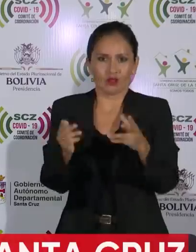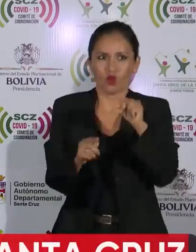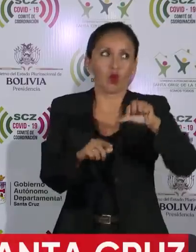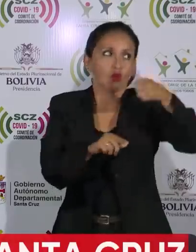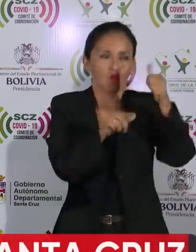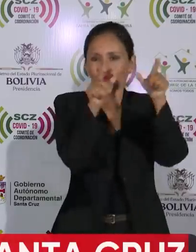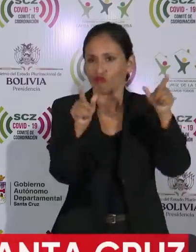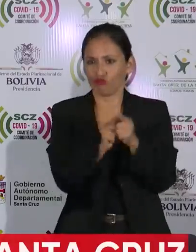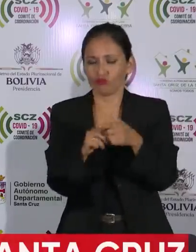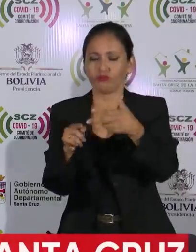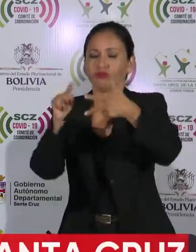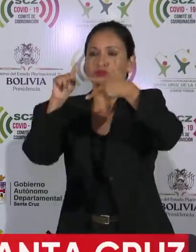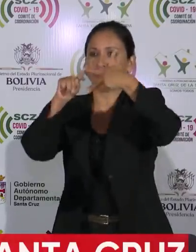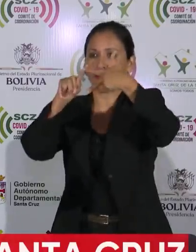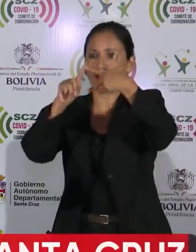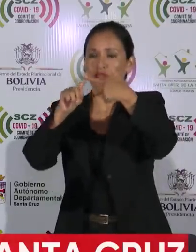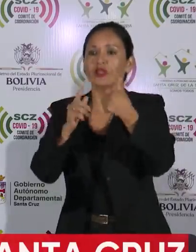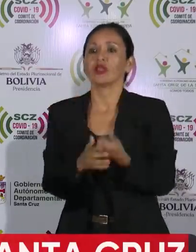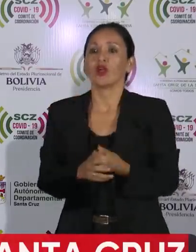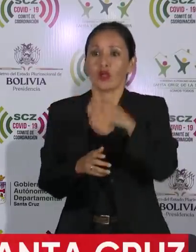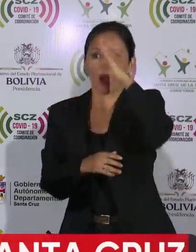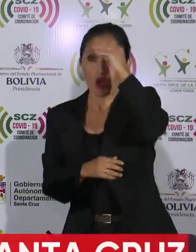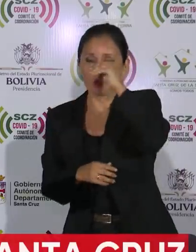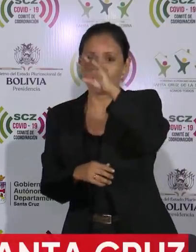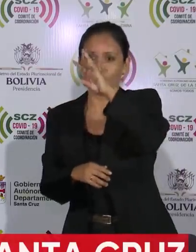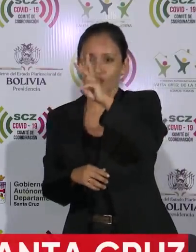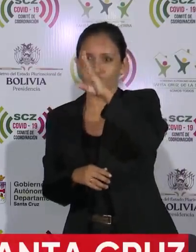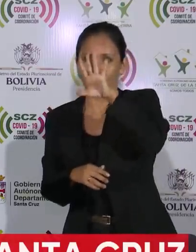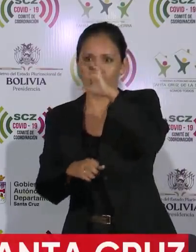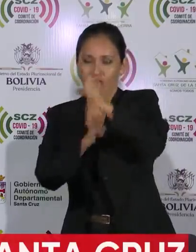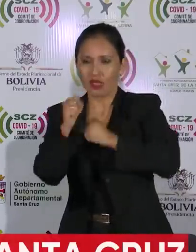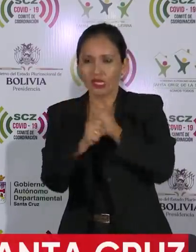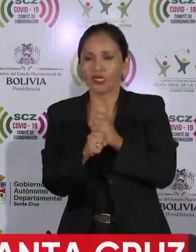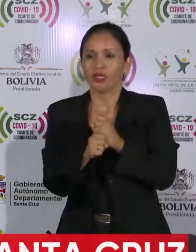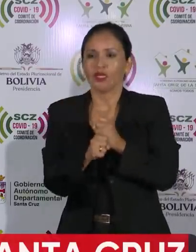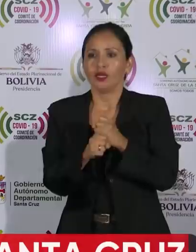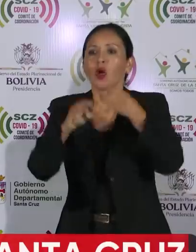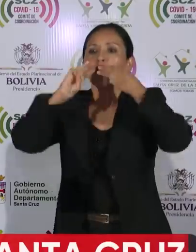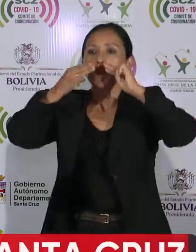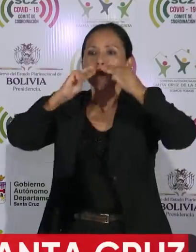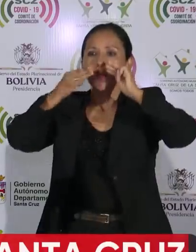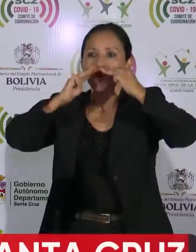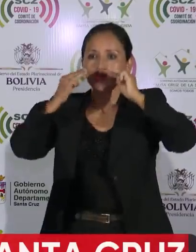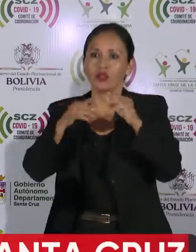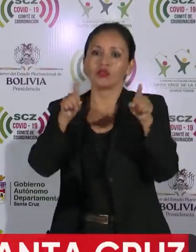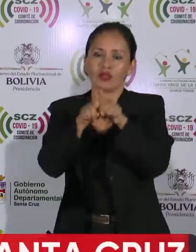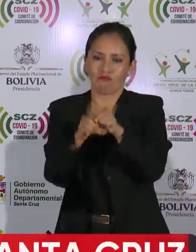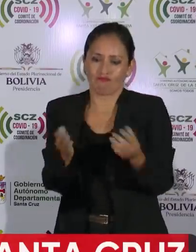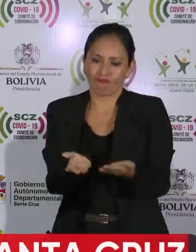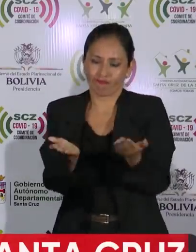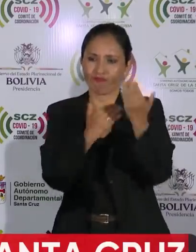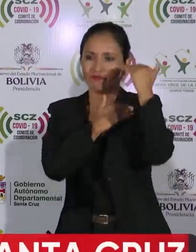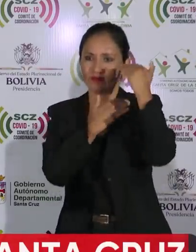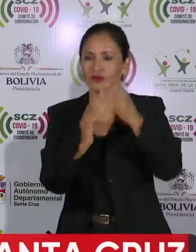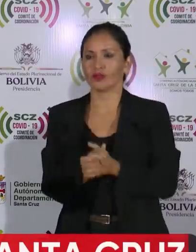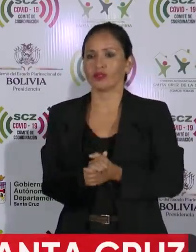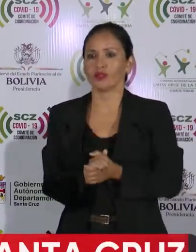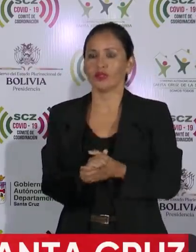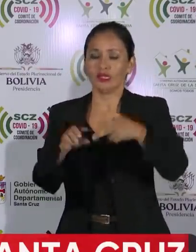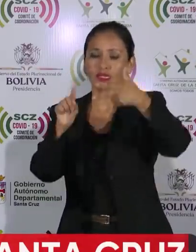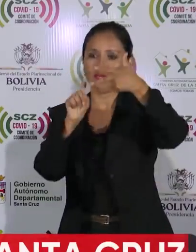importado. El caso 132 es un varón de 65 años de Montero, también local.